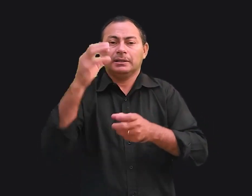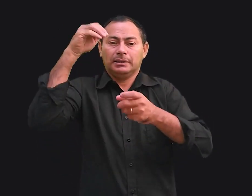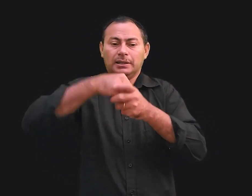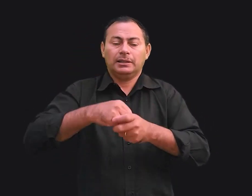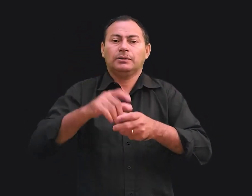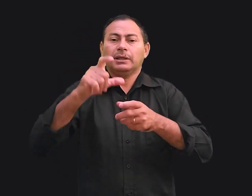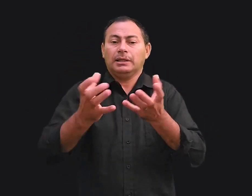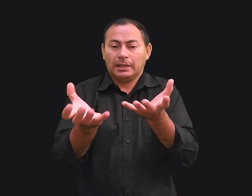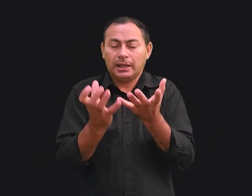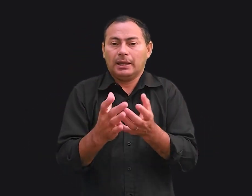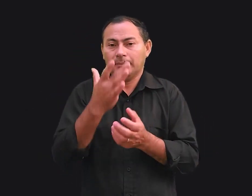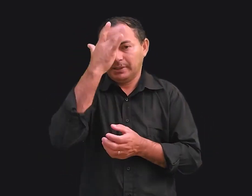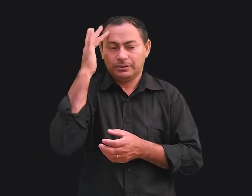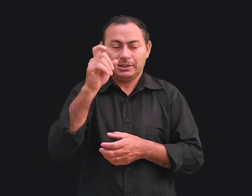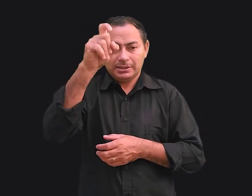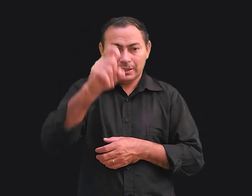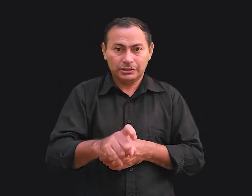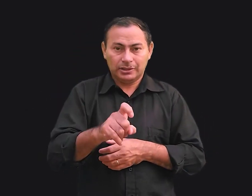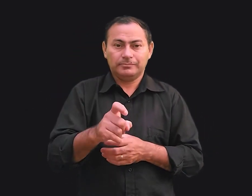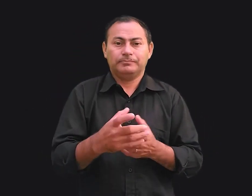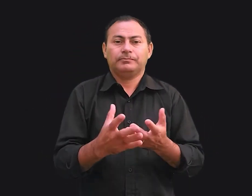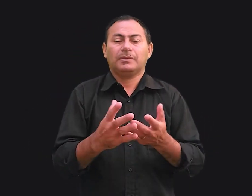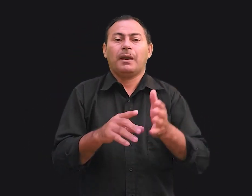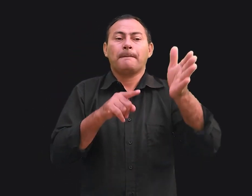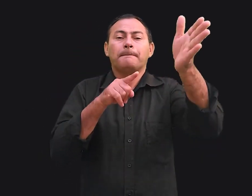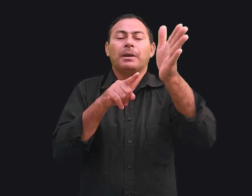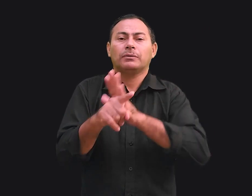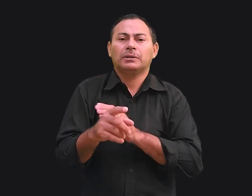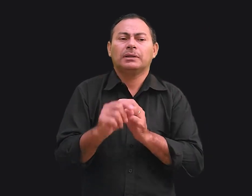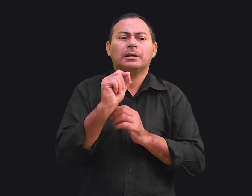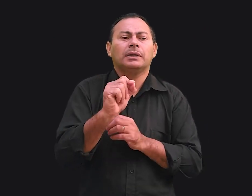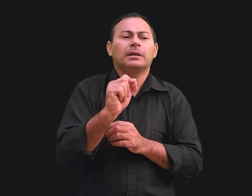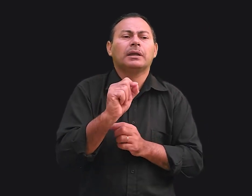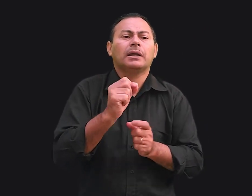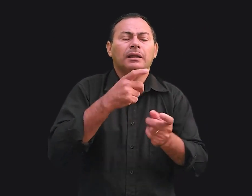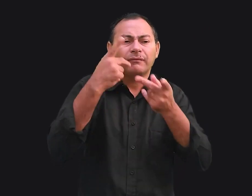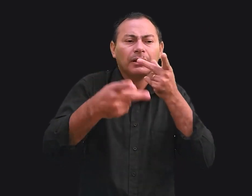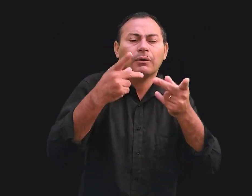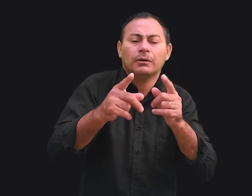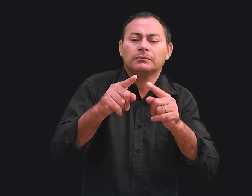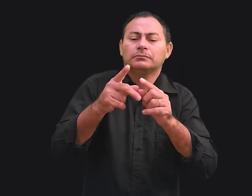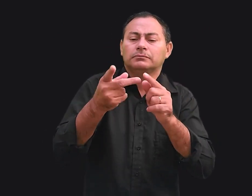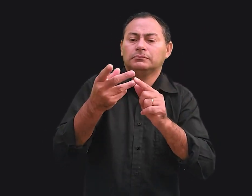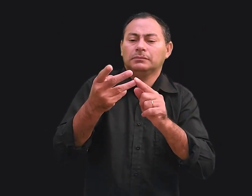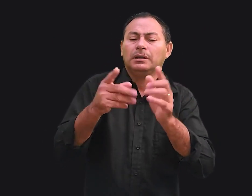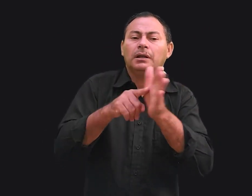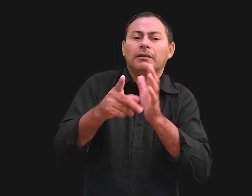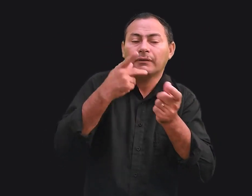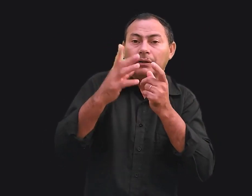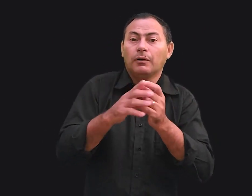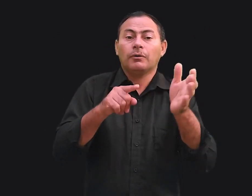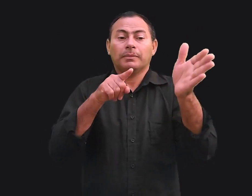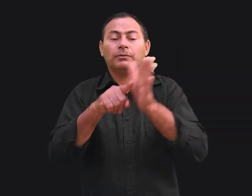dentro daquilo que ele quer que o homem seja. Então a pergunta, quem lhe disse? levanta outra